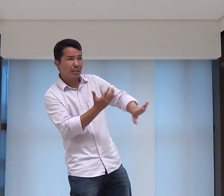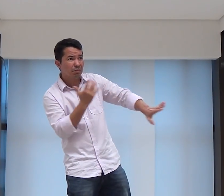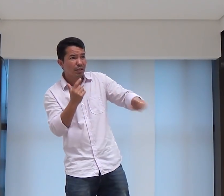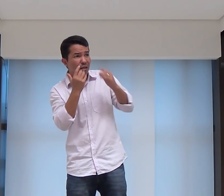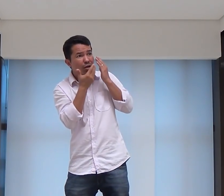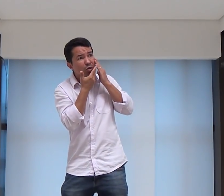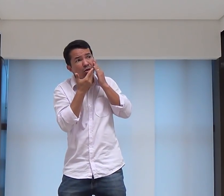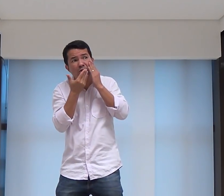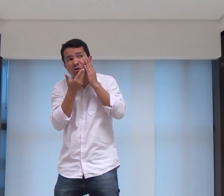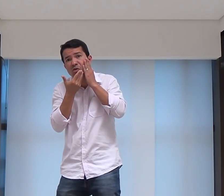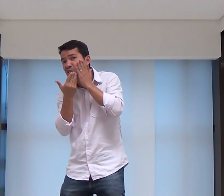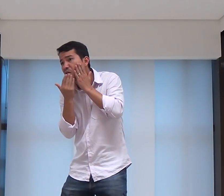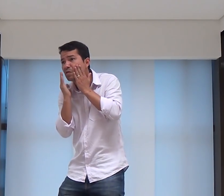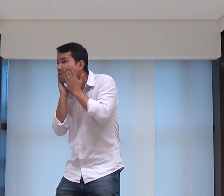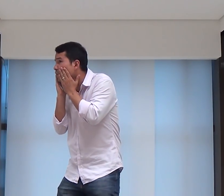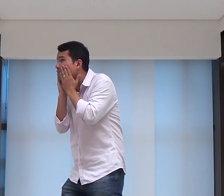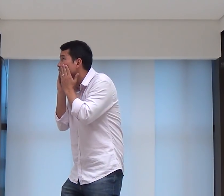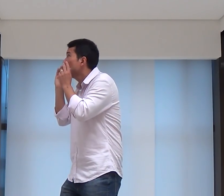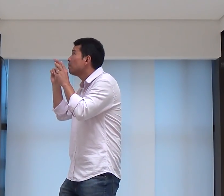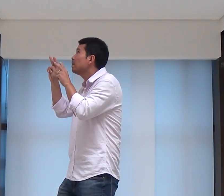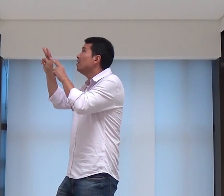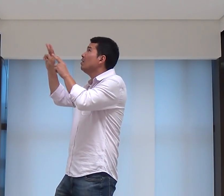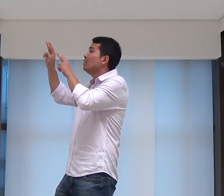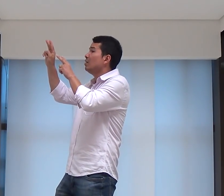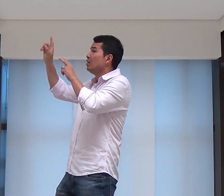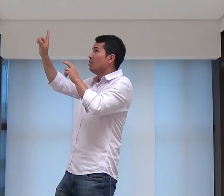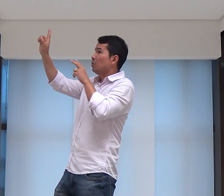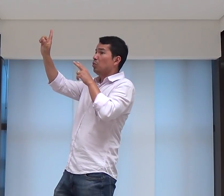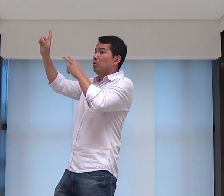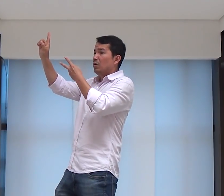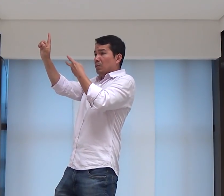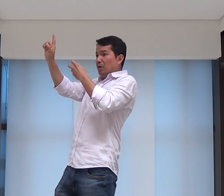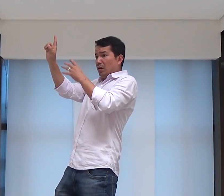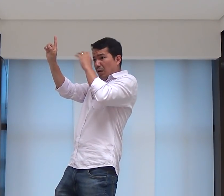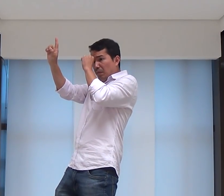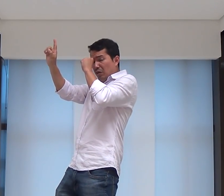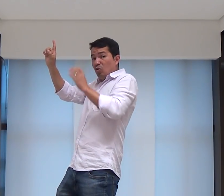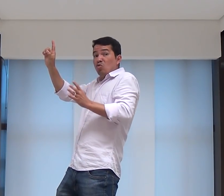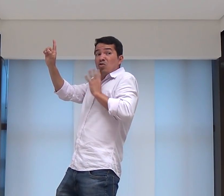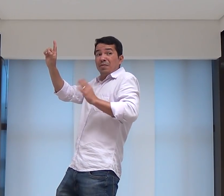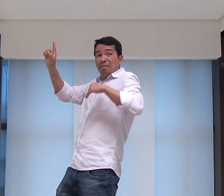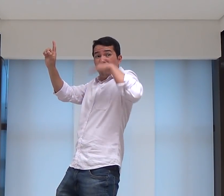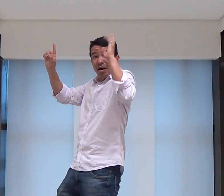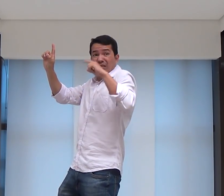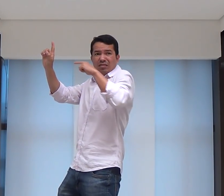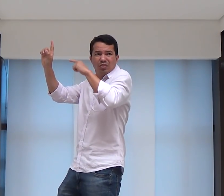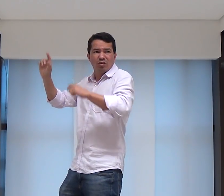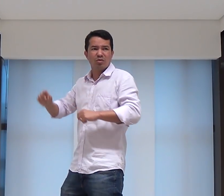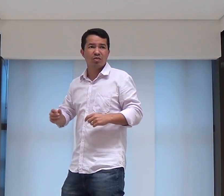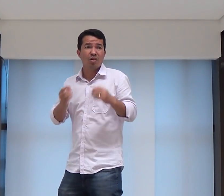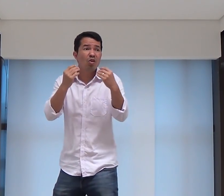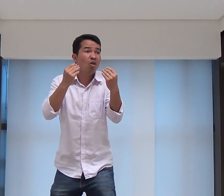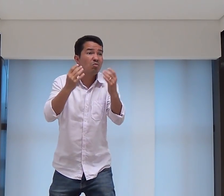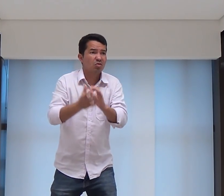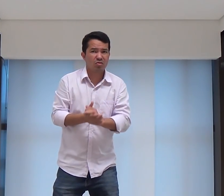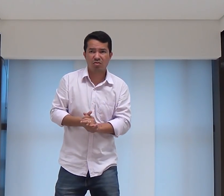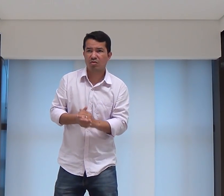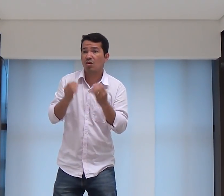afaste. Vira o seu rosto para Deus. E aprenda mais com ele. Conheça mais ele.